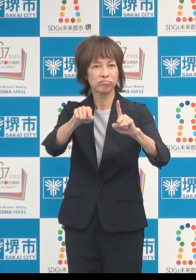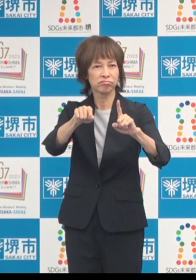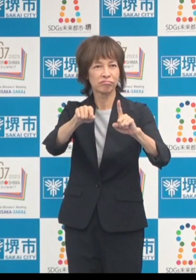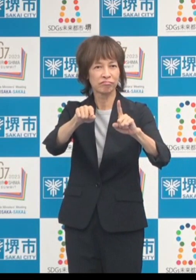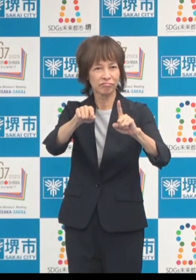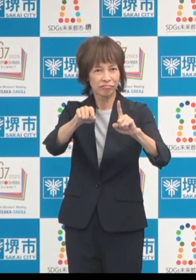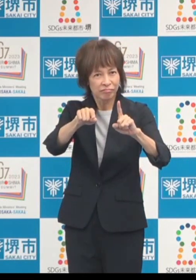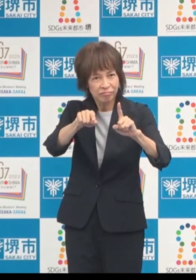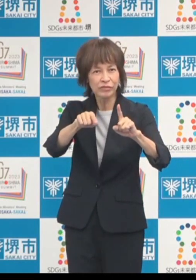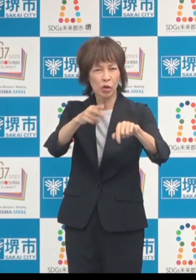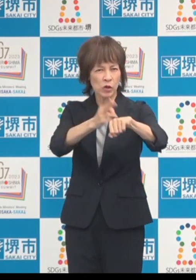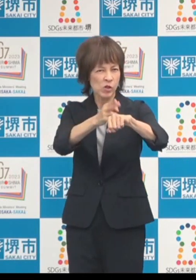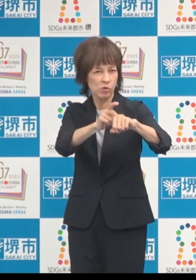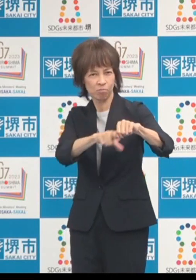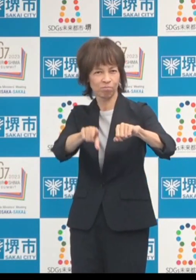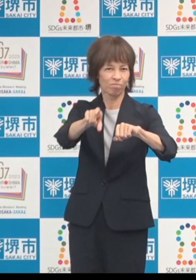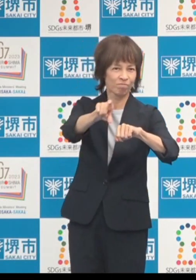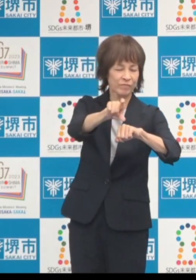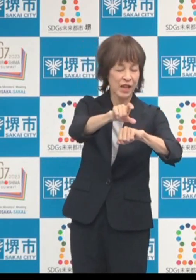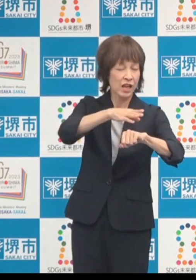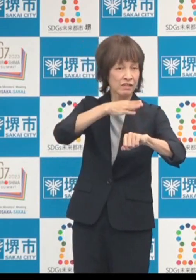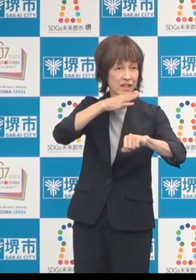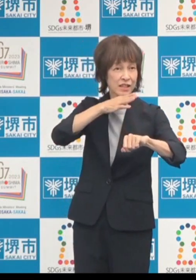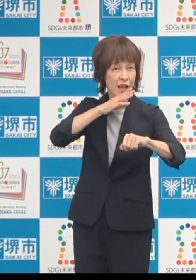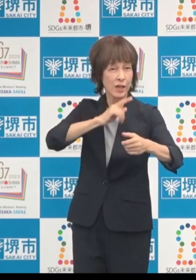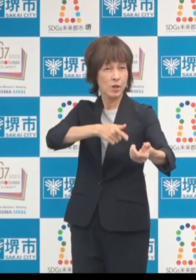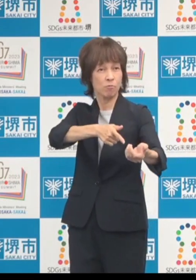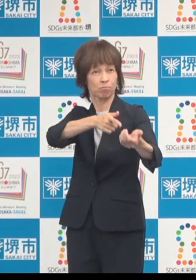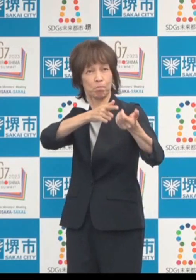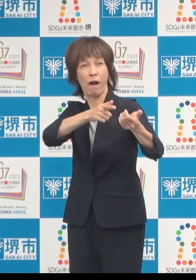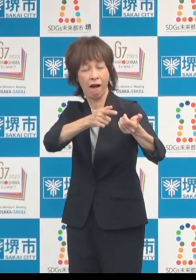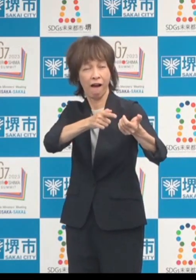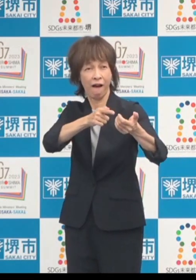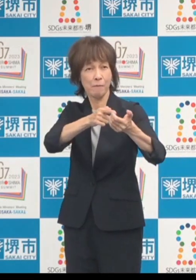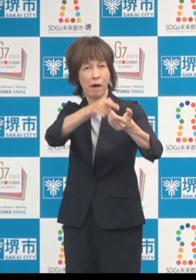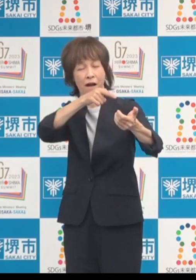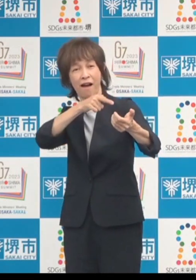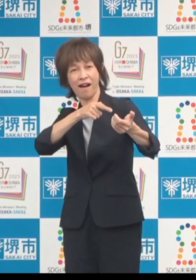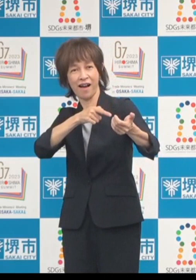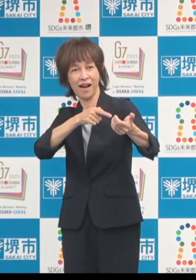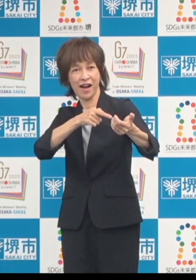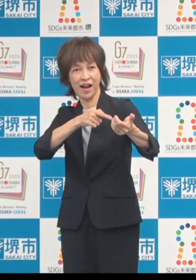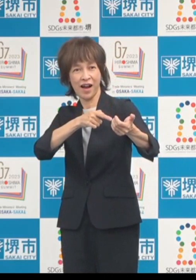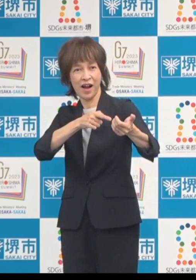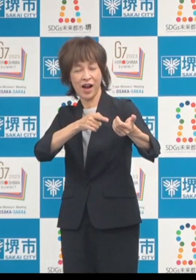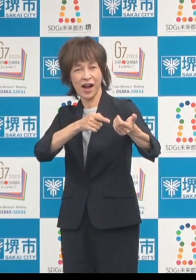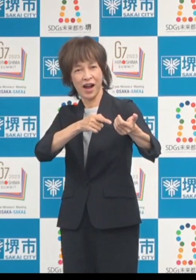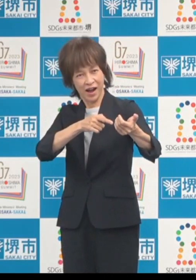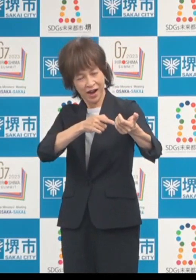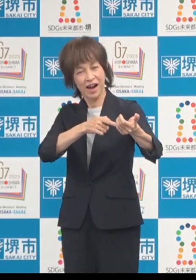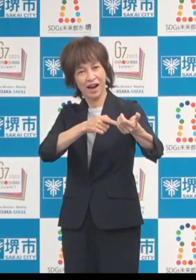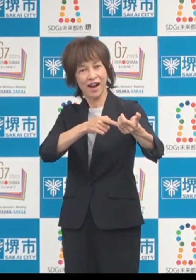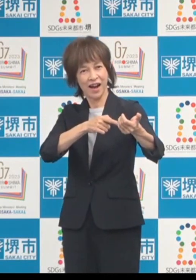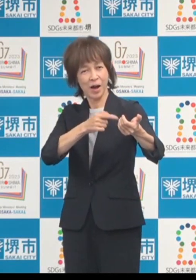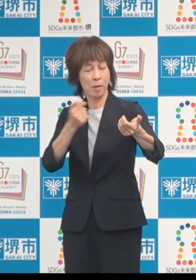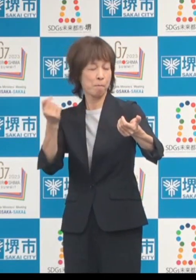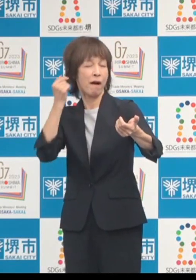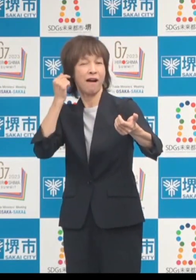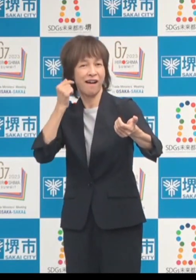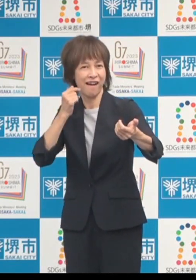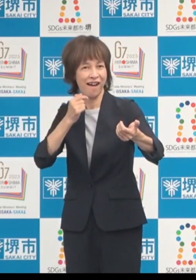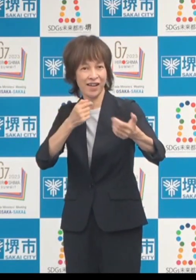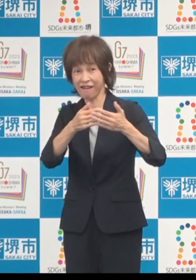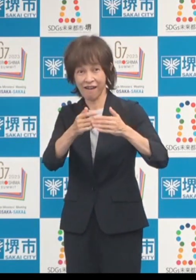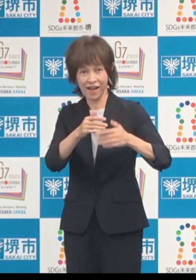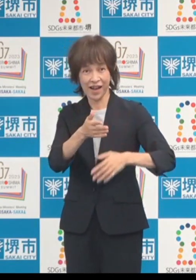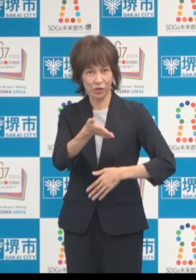の実体験をより感じられるような迫力ある施設っていうのにしていかれるおつもりがあるのかないのか、